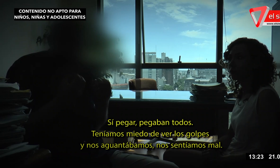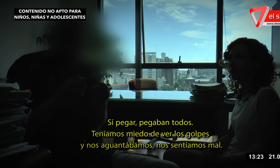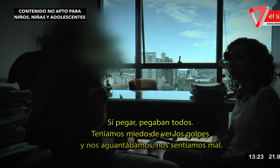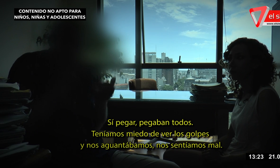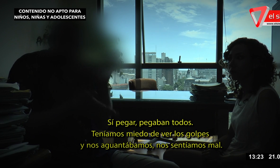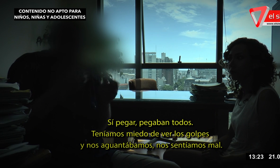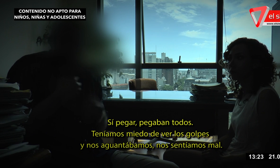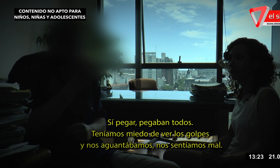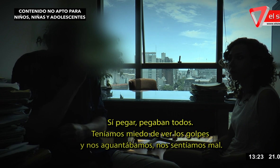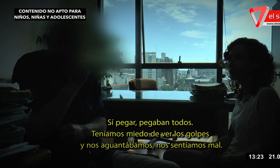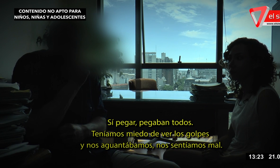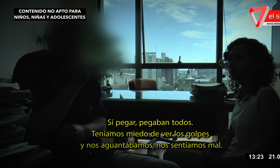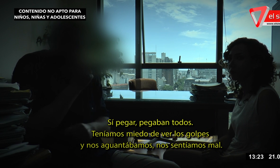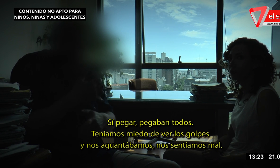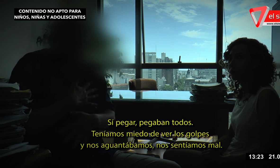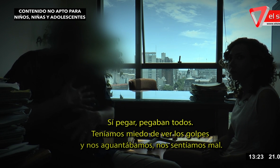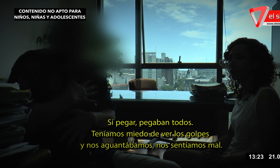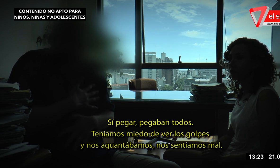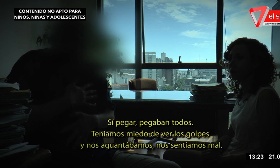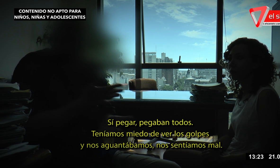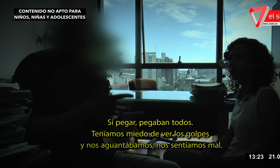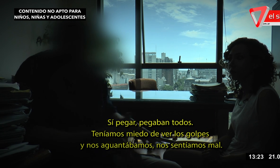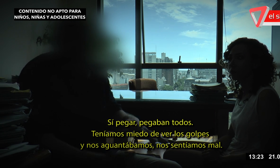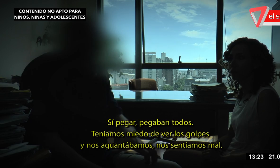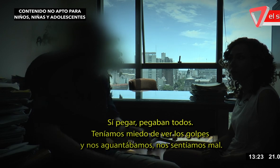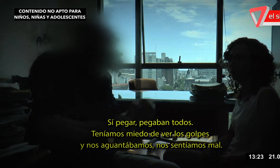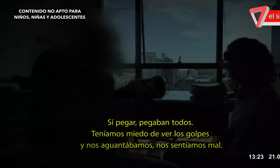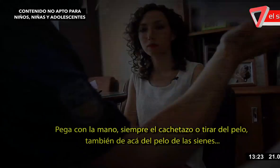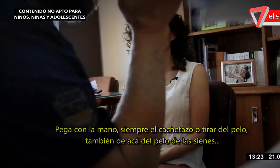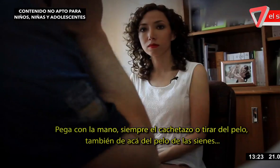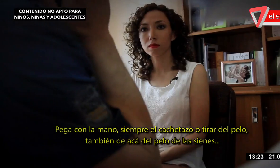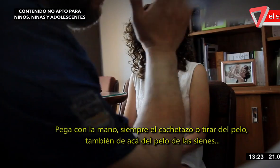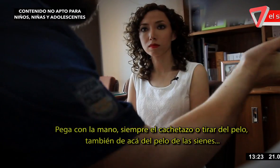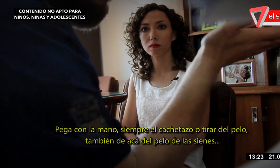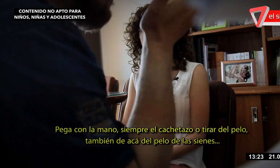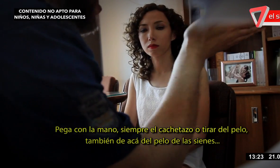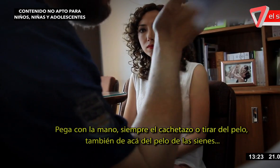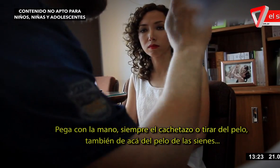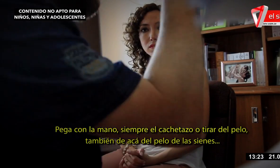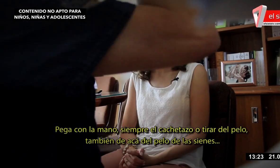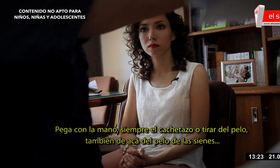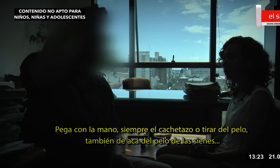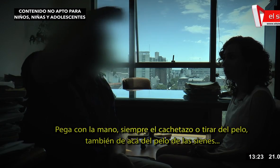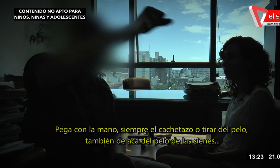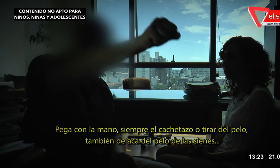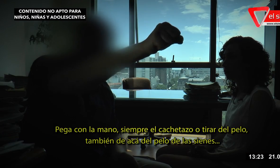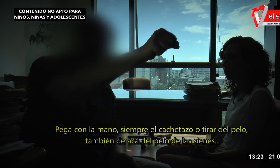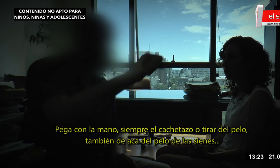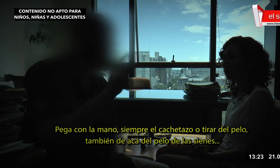teníamos miedo de ver los golpes y nos aguantábamos, nos sentíamos mal. Pega con la mano siempre el cachetazo o tirar del